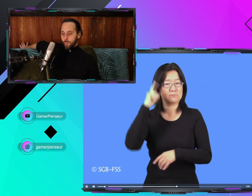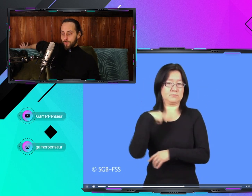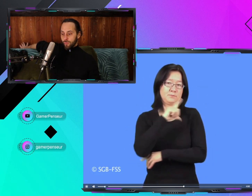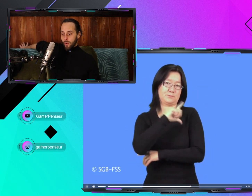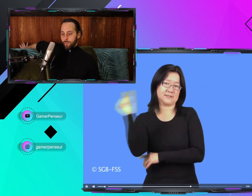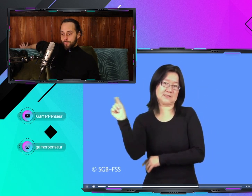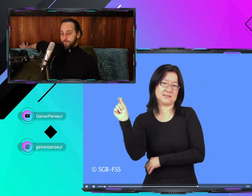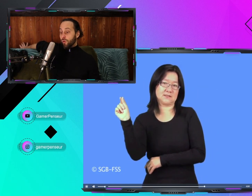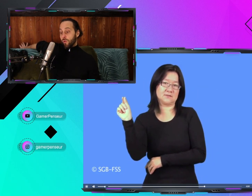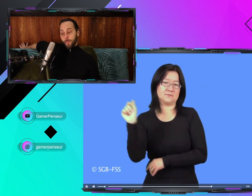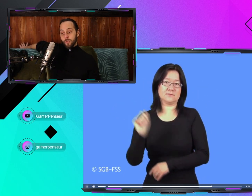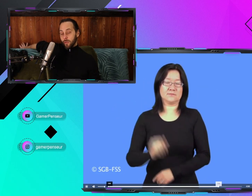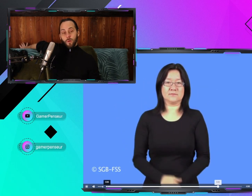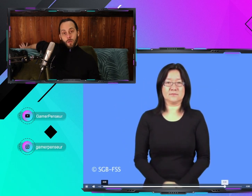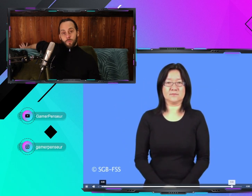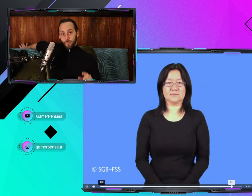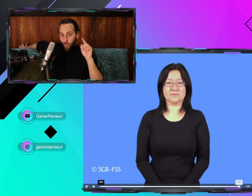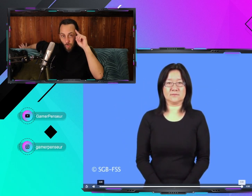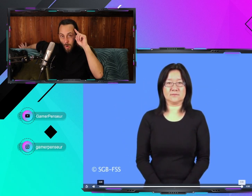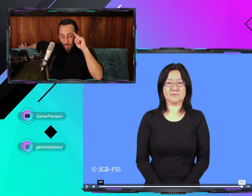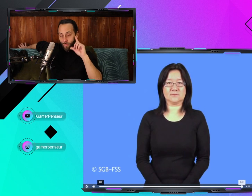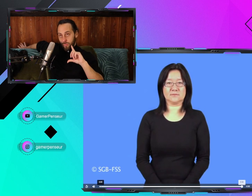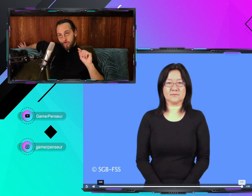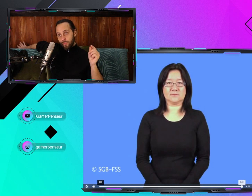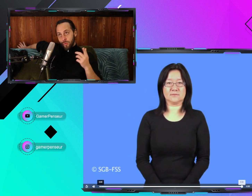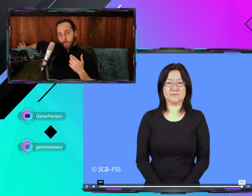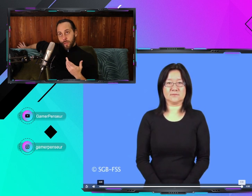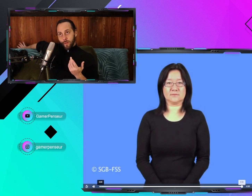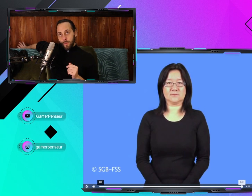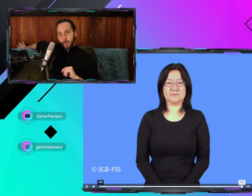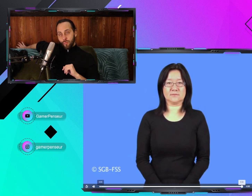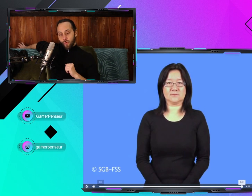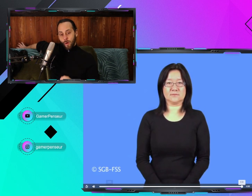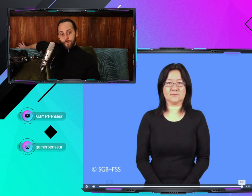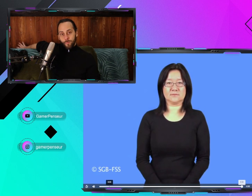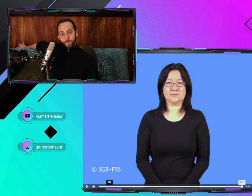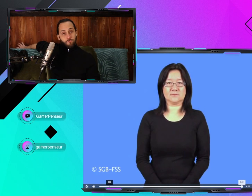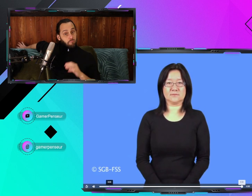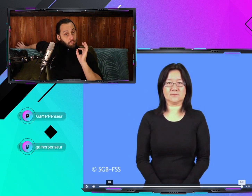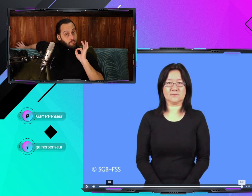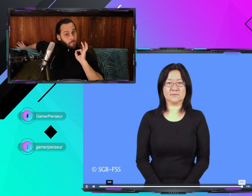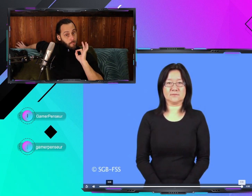Voiture, moi, besoin, pourquoi partir? Voilà, je mets le pourquoi. Il semblait qu'il fallait mettre un pourquoi.